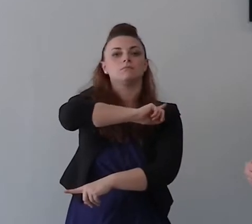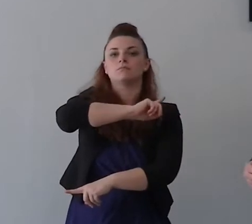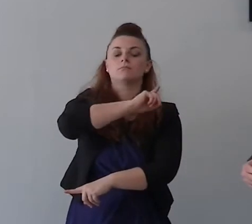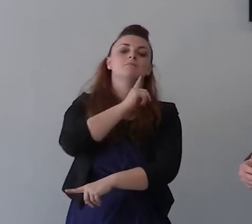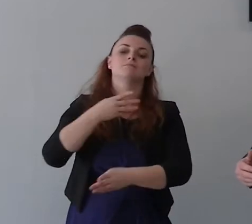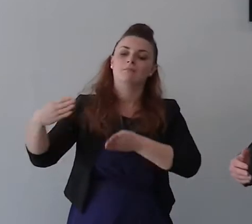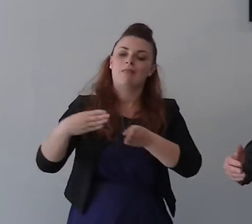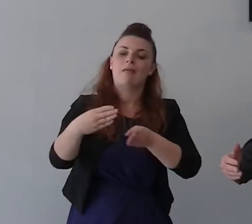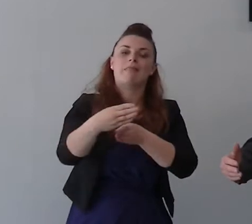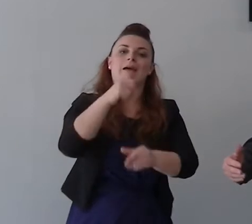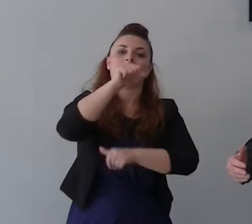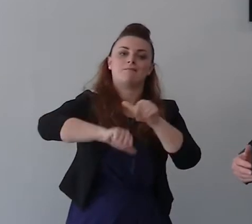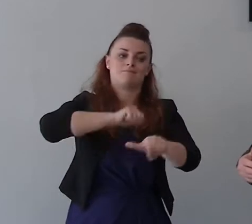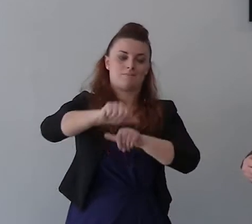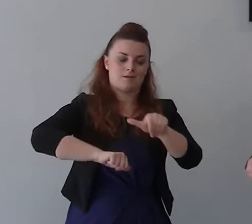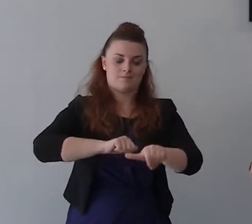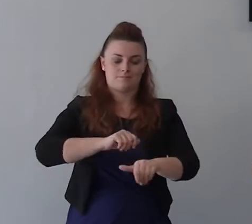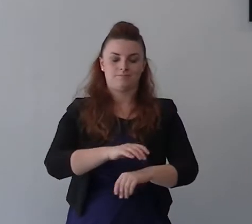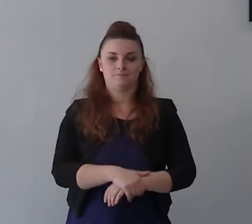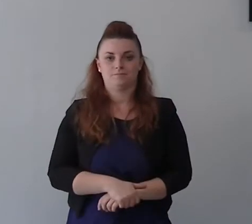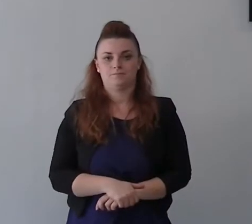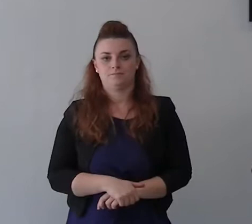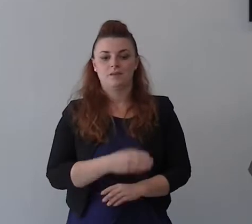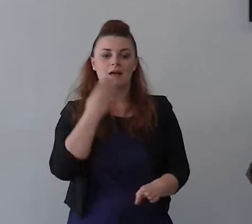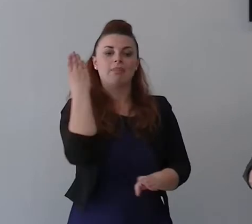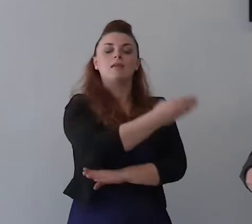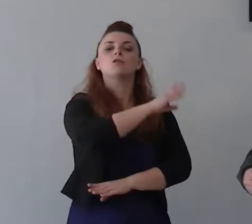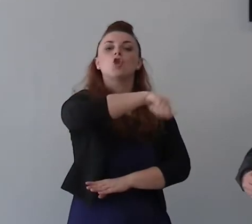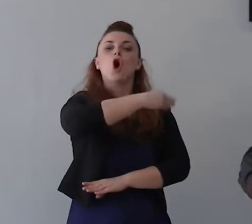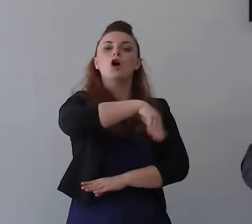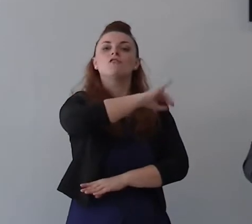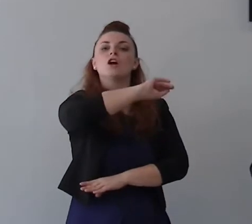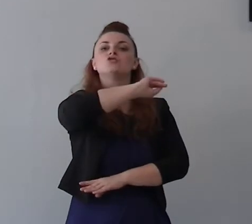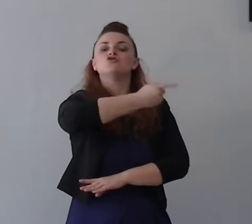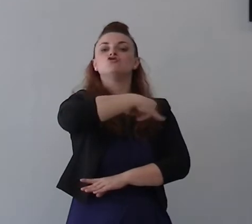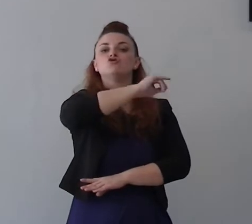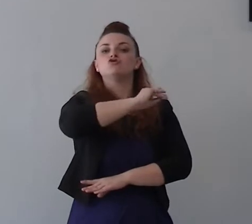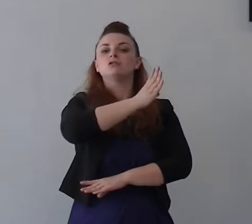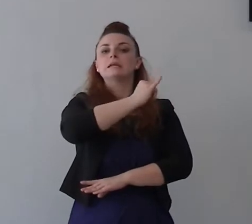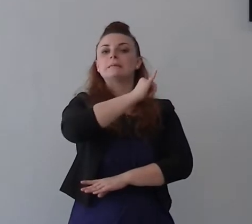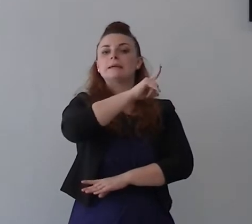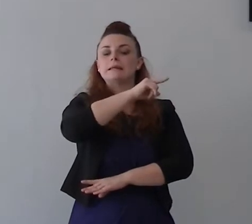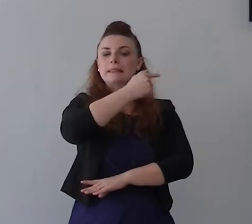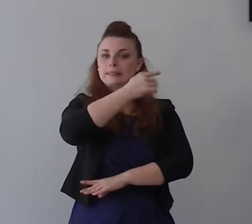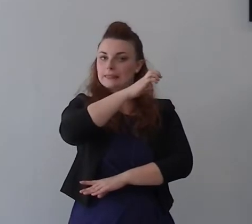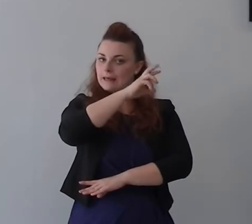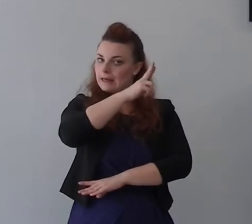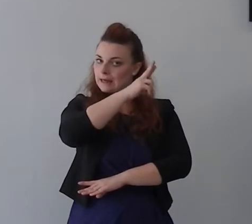in Iraq, e lui va dall'altra parte, va verso Gibilterra. A un certo punto si scatena una tempesta